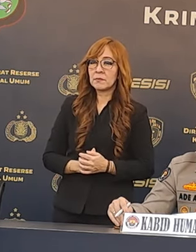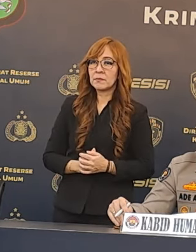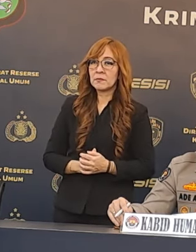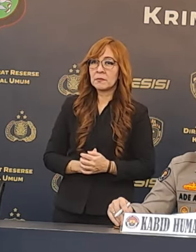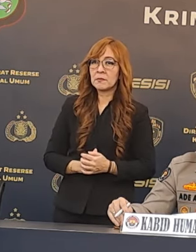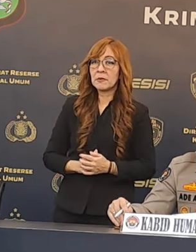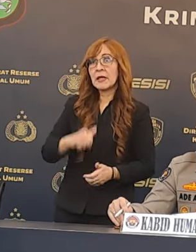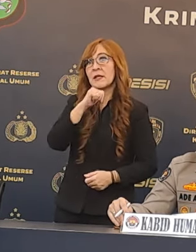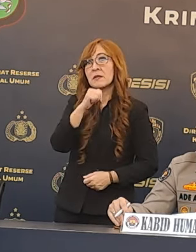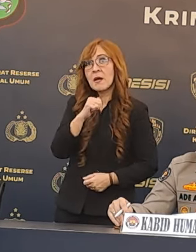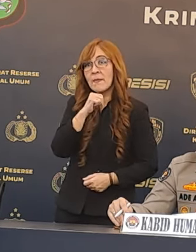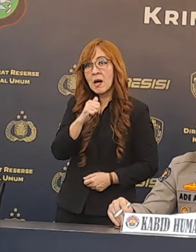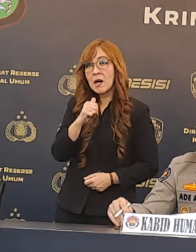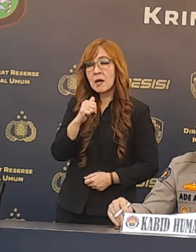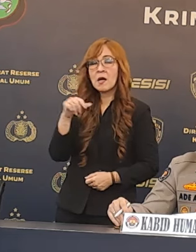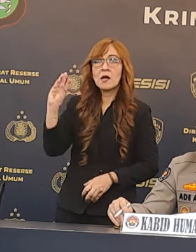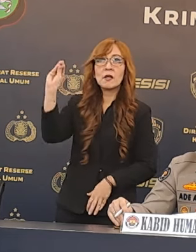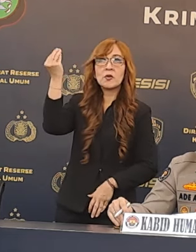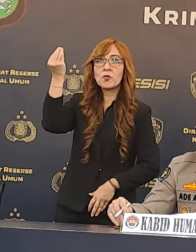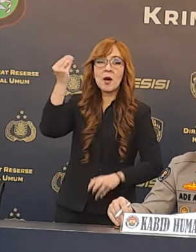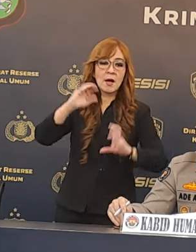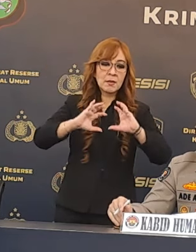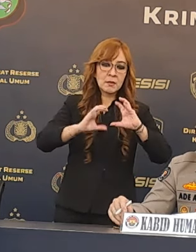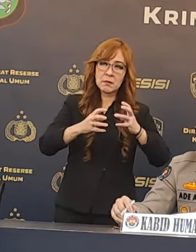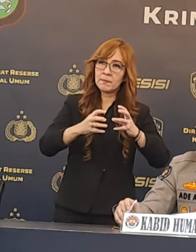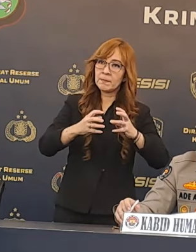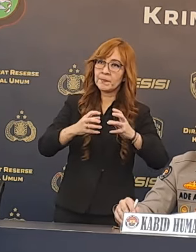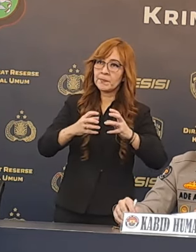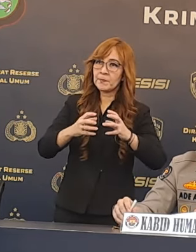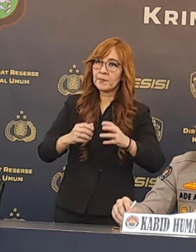sebagai ketua tim